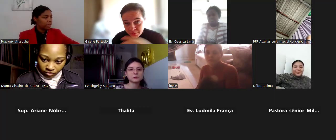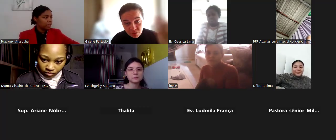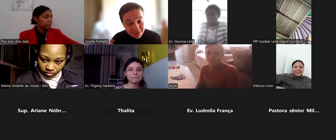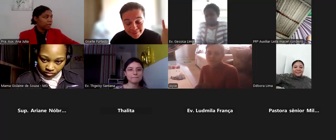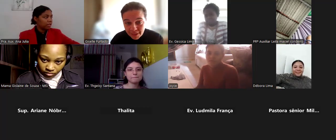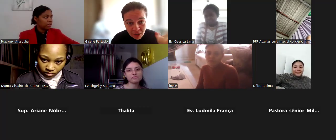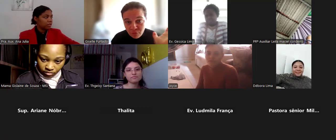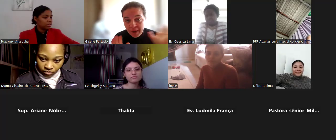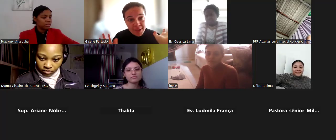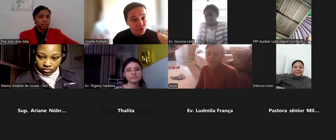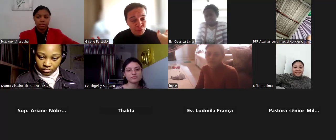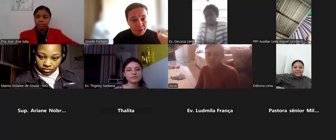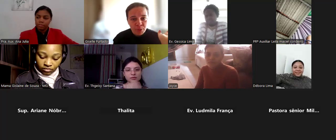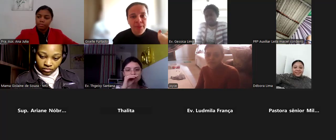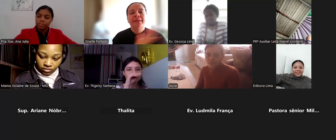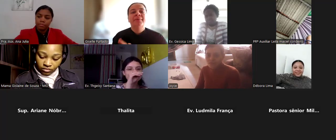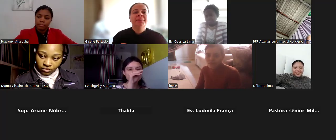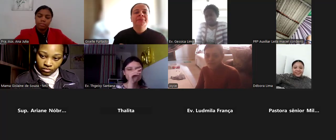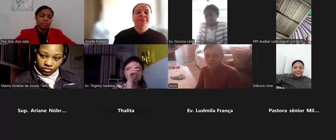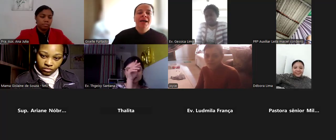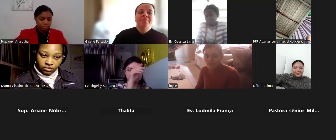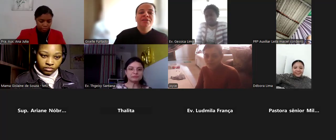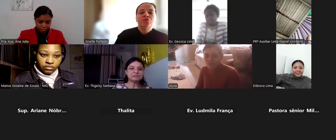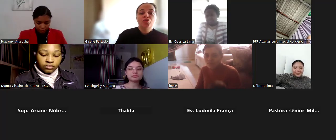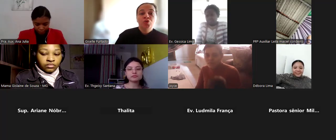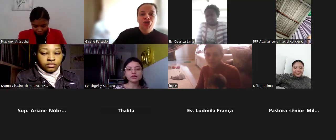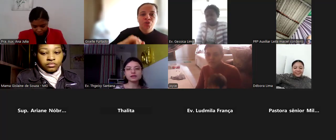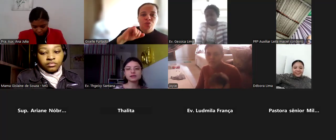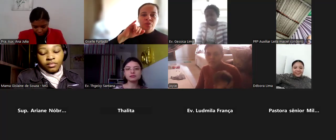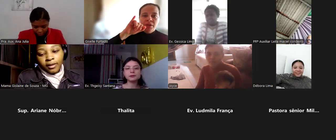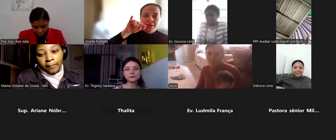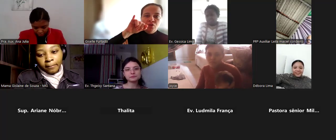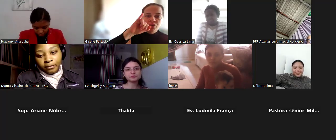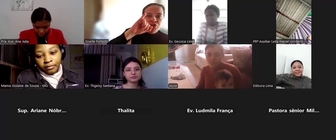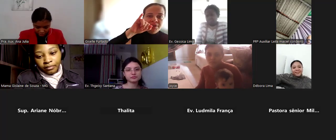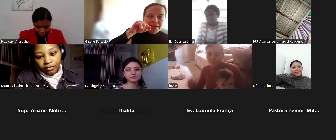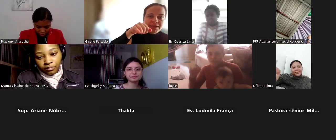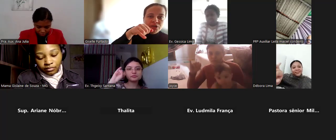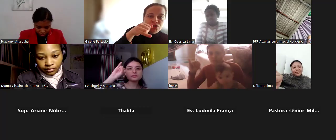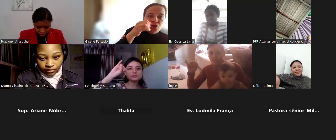eu esquecer, eu faço e não tem problema, tá? Mas o tio. Então, eu vou digitalizar